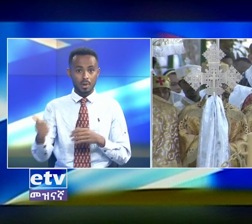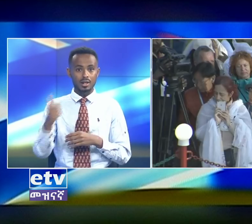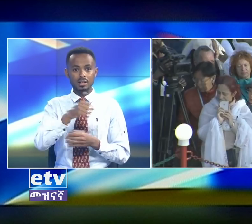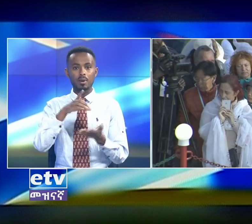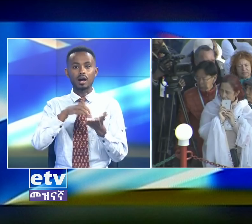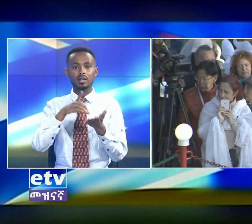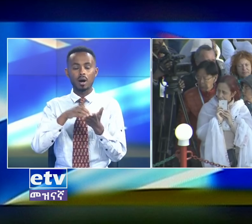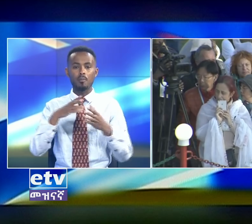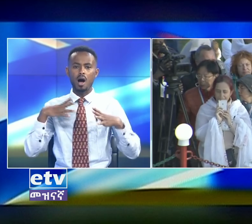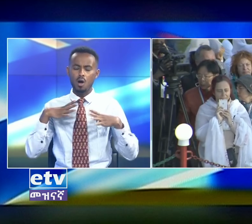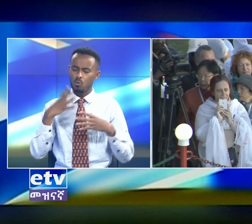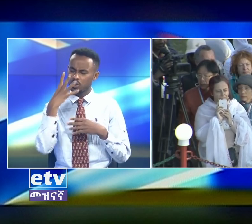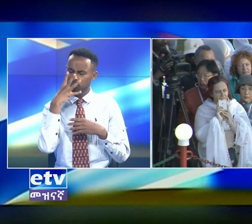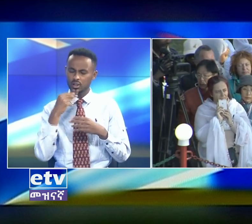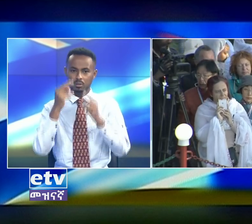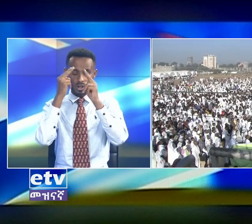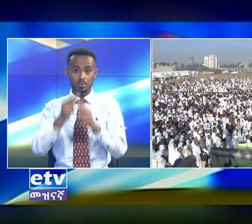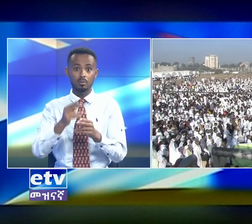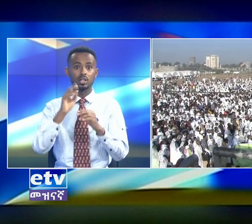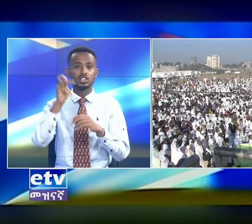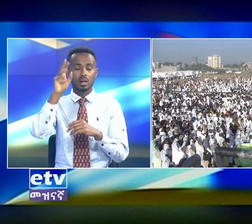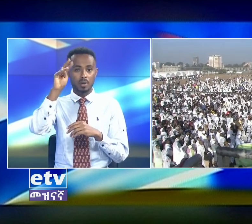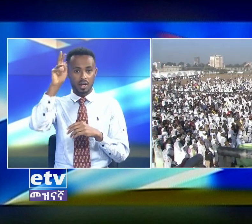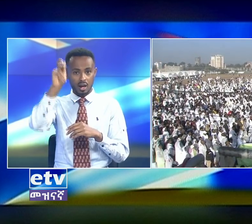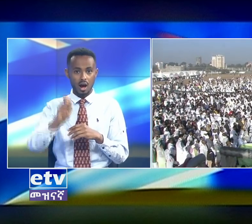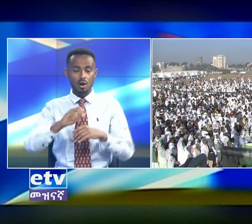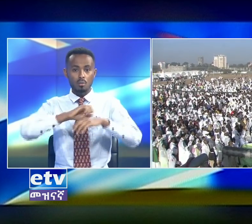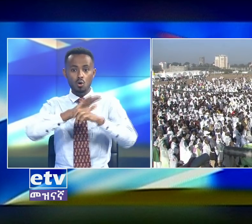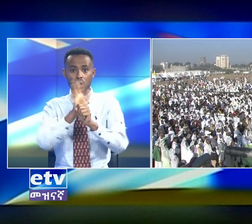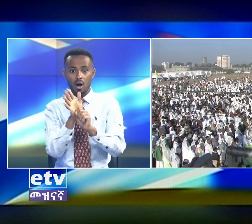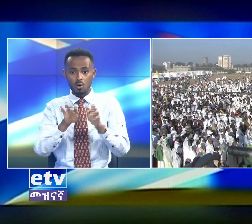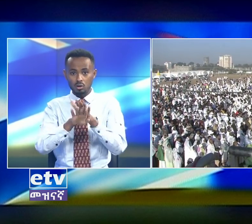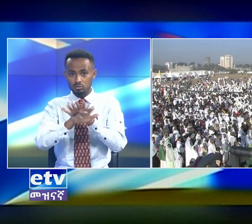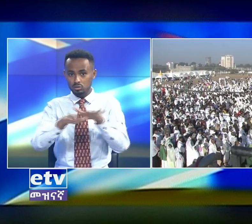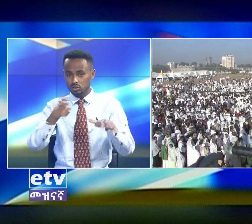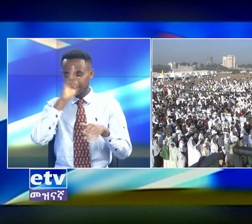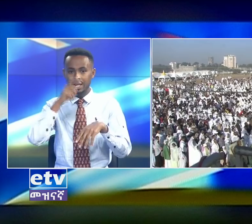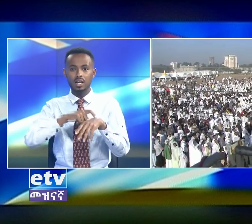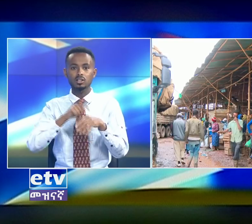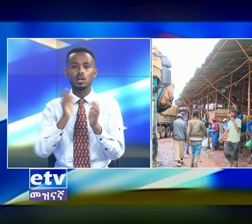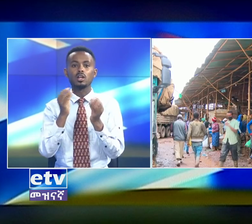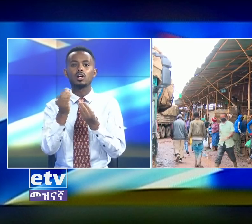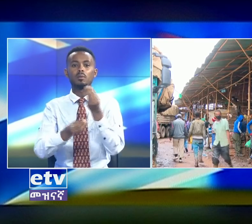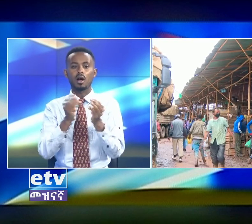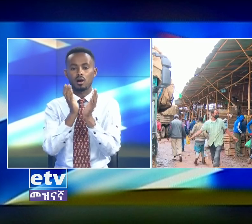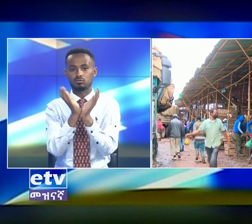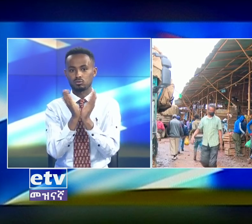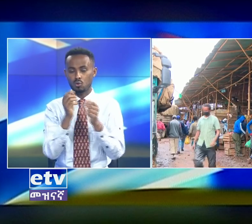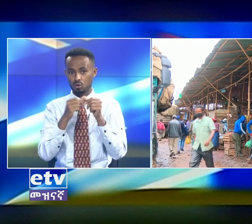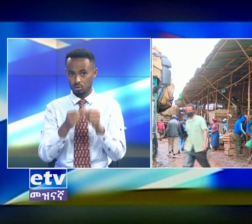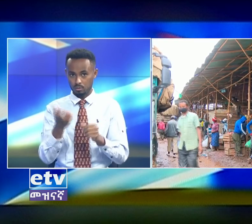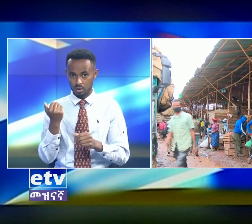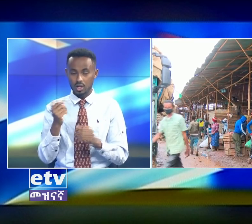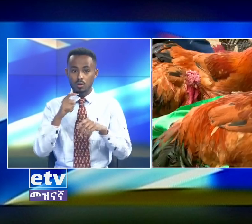አበባ ከተማ በዓሉ በድምቀት የሚከበርበት ጃን ሜዳ በኮሮና ቫይረስ ወረርሽኝ ምክንያት ለጊዜው የገበያ ስፍራ ሆኖ ቆይቷል።